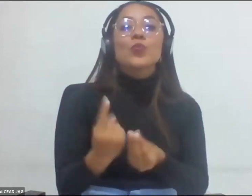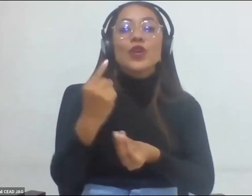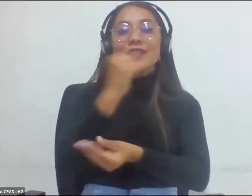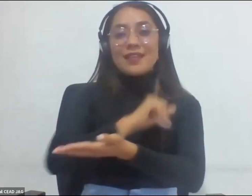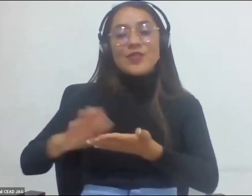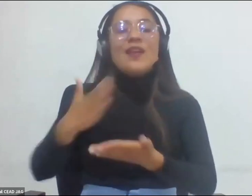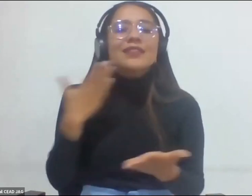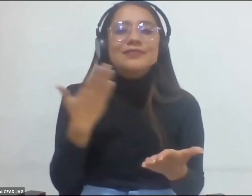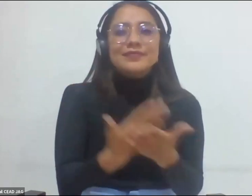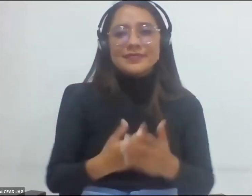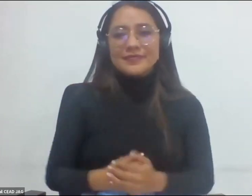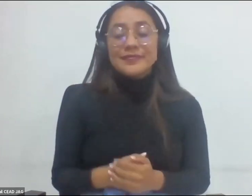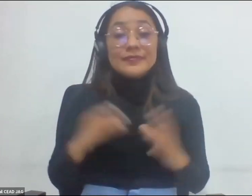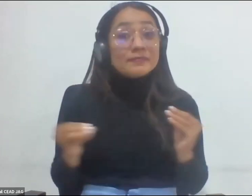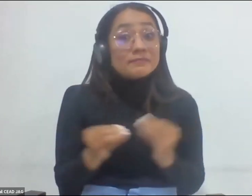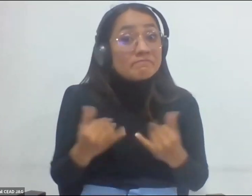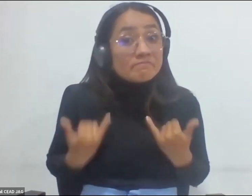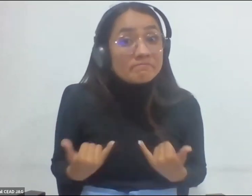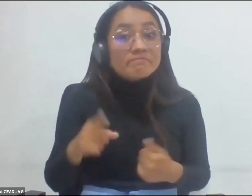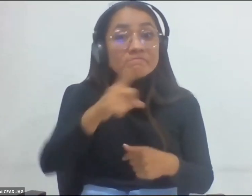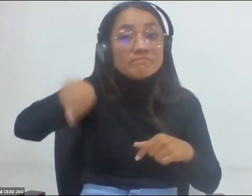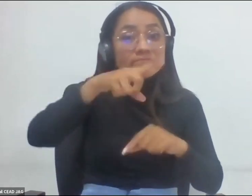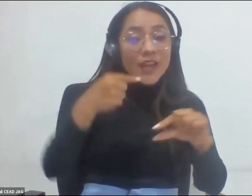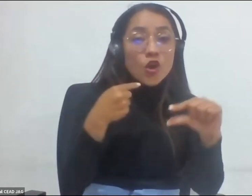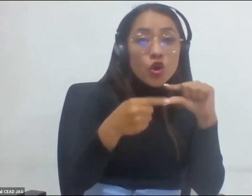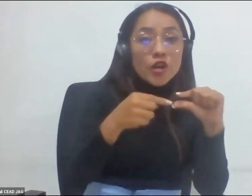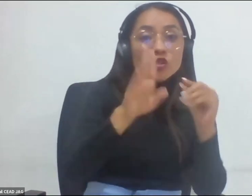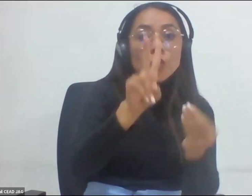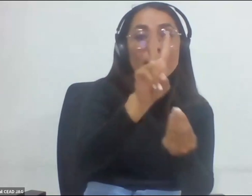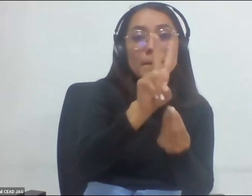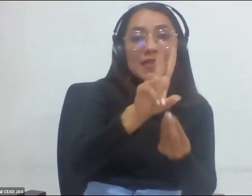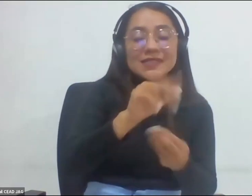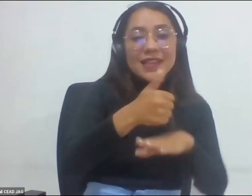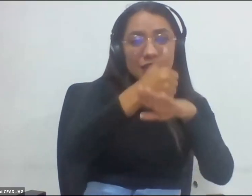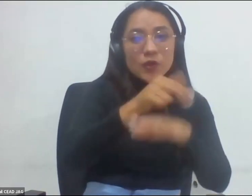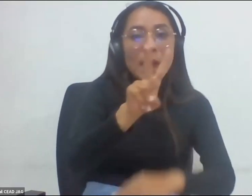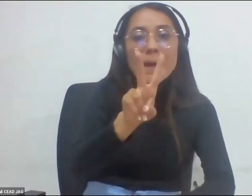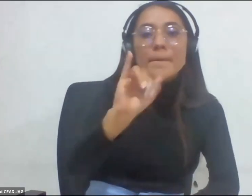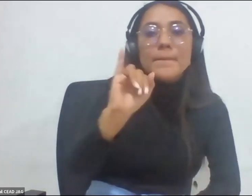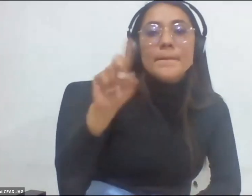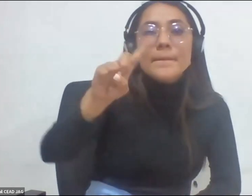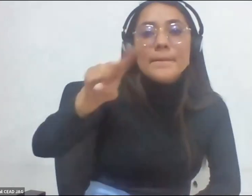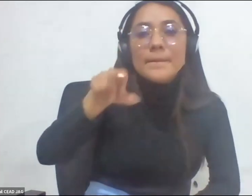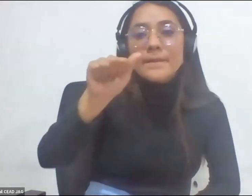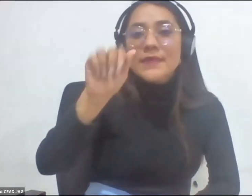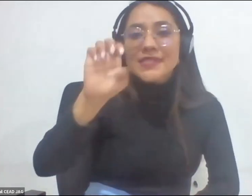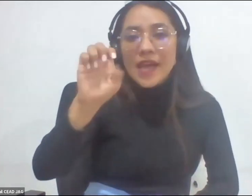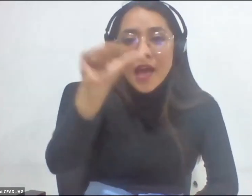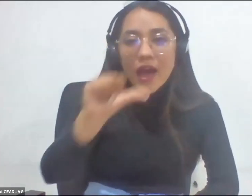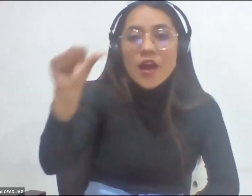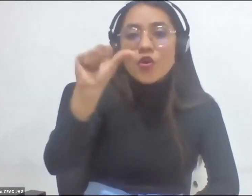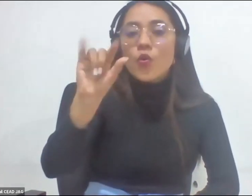y les invito para que a través del correo electrónico la vicerrectoría visae arroba unat